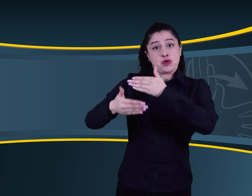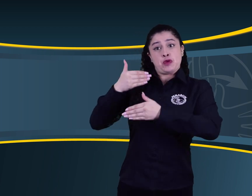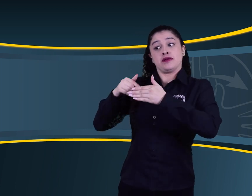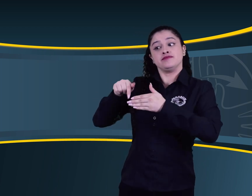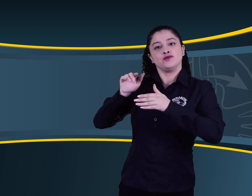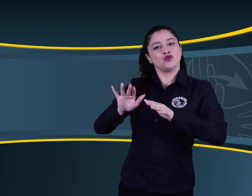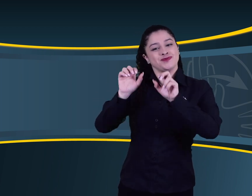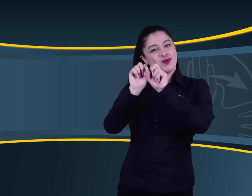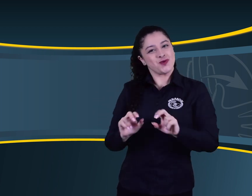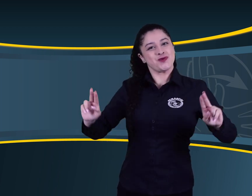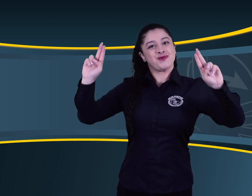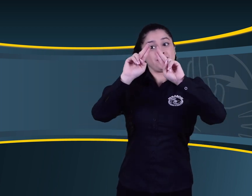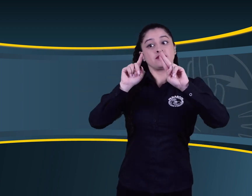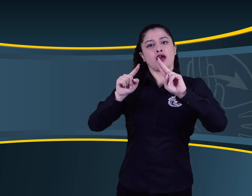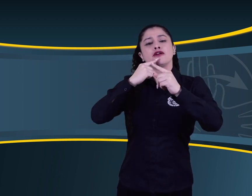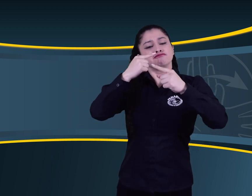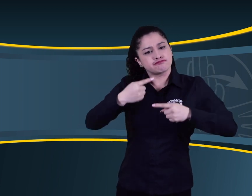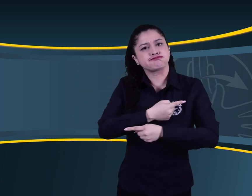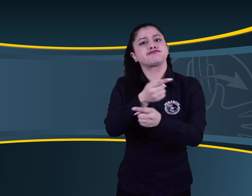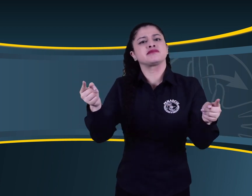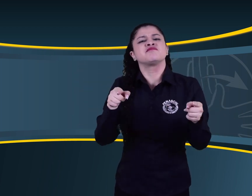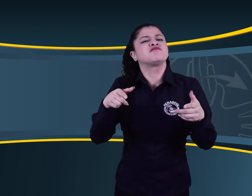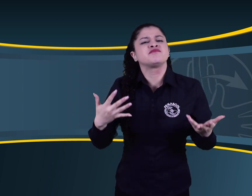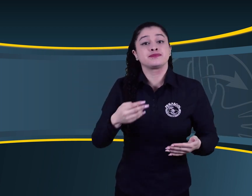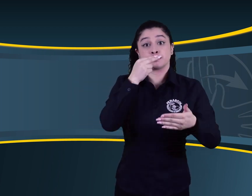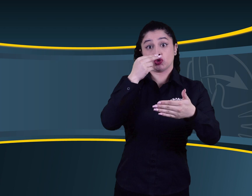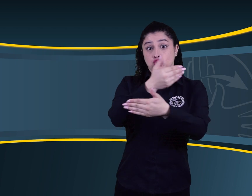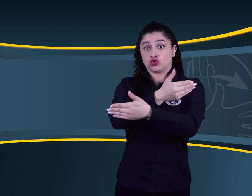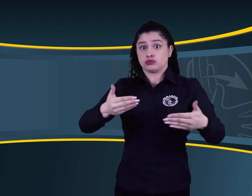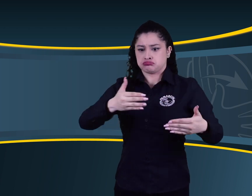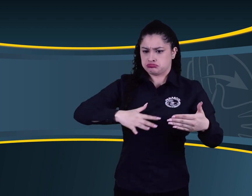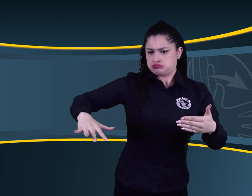hace un tiempo desde la ONU se realizó la declaración sobre los derechos de los niños